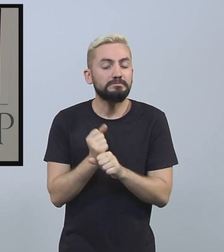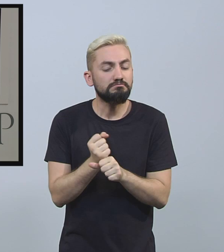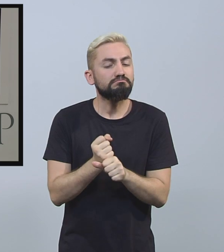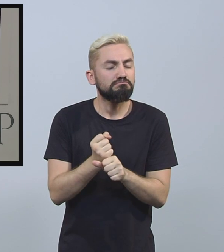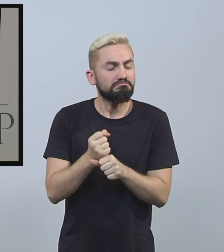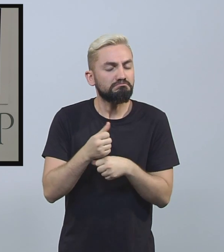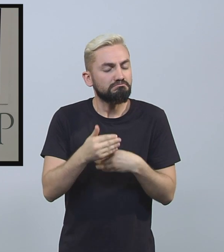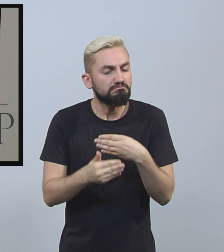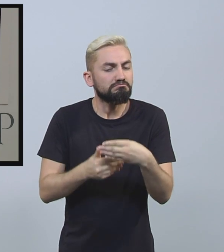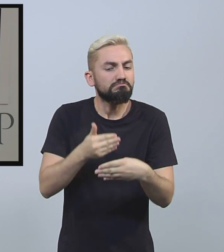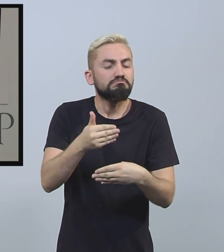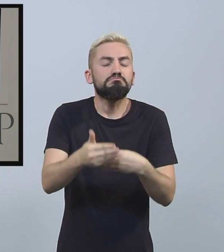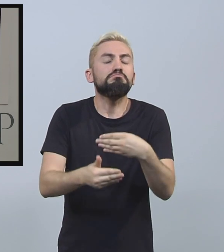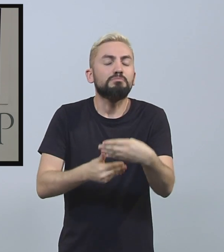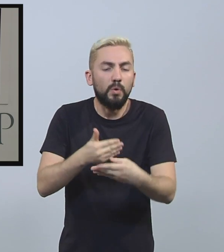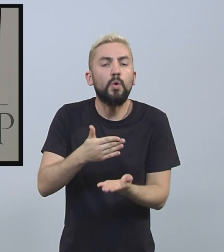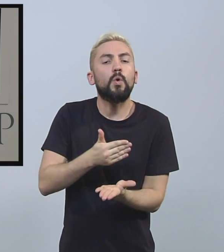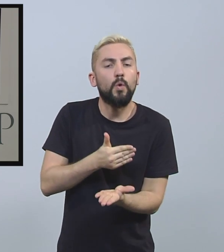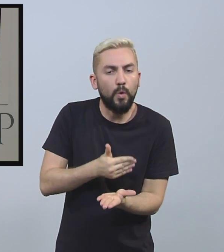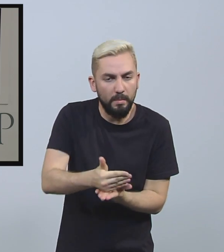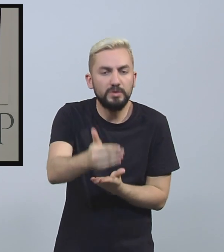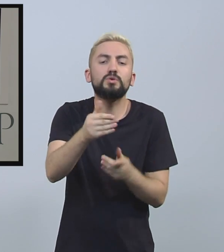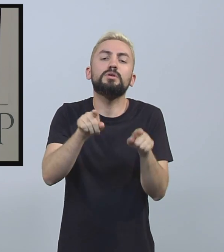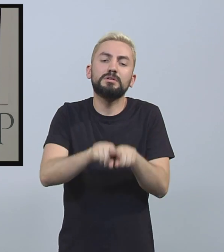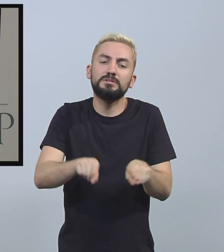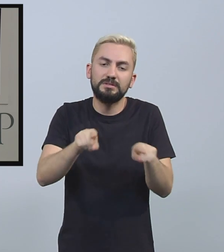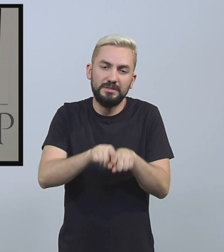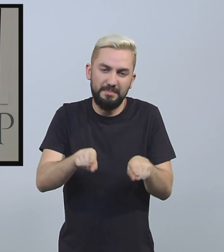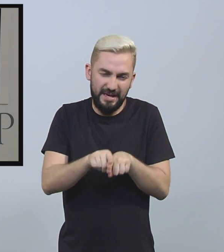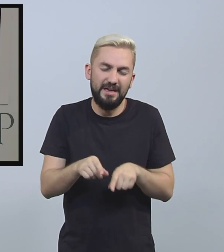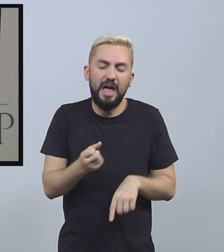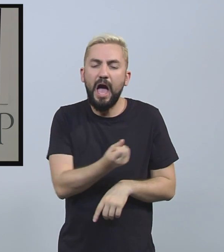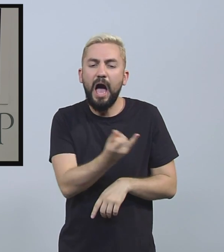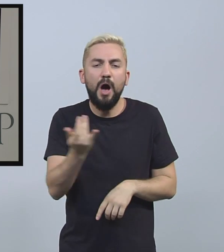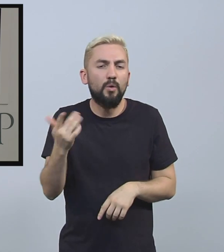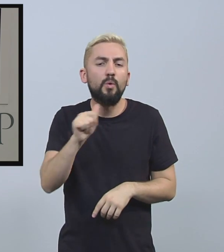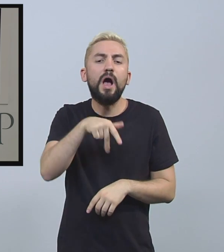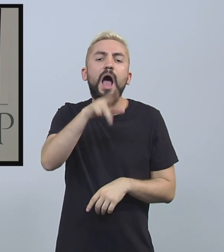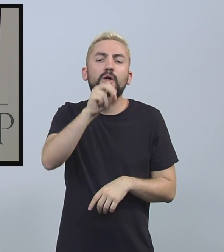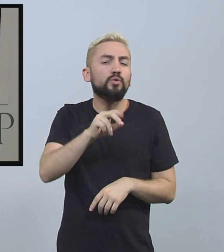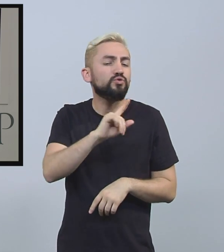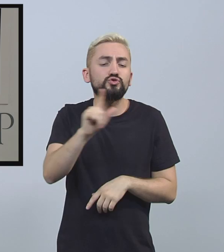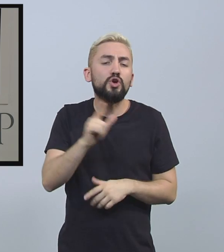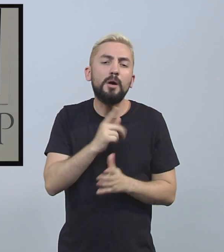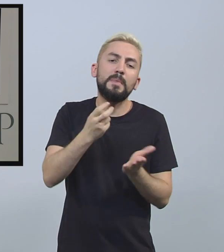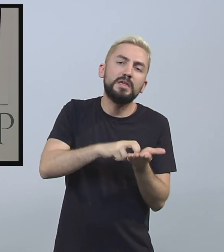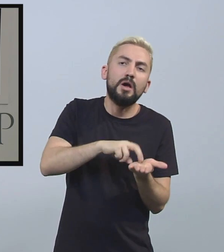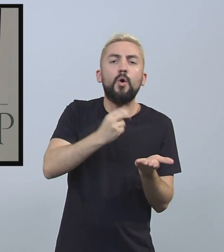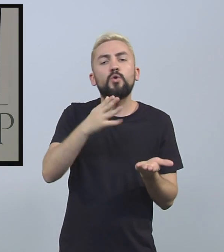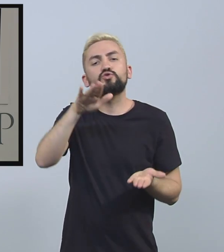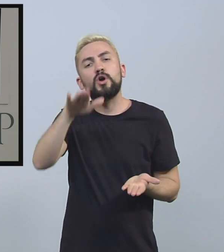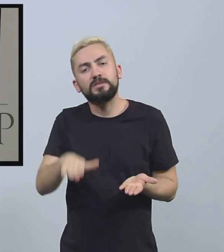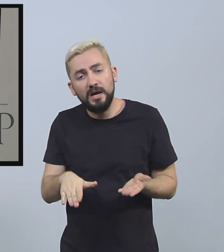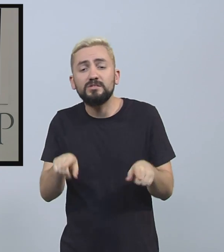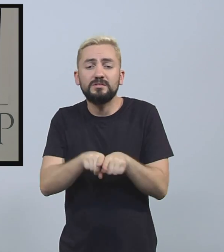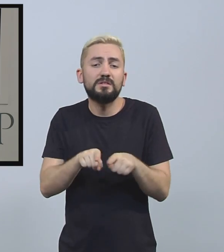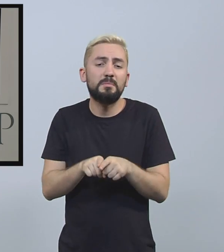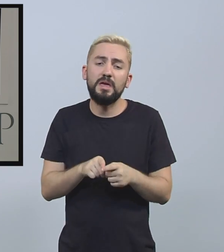depois passaram a atender alunos em apenas um turno e de ambos os